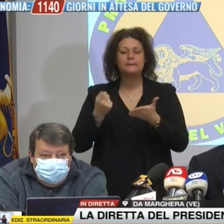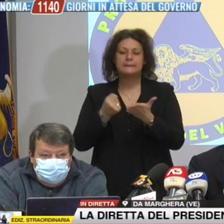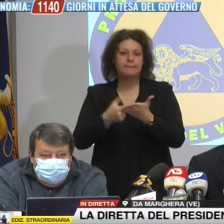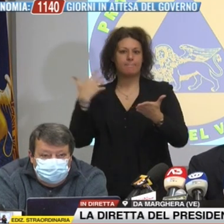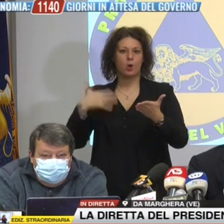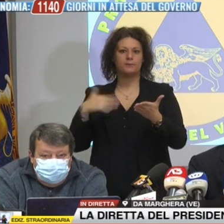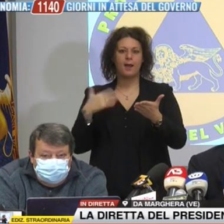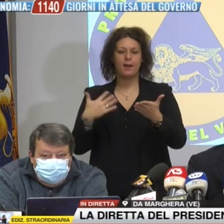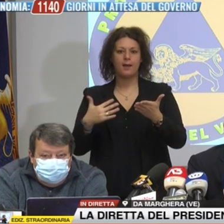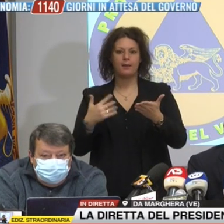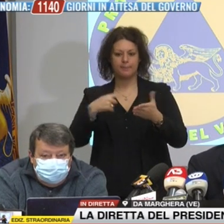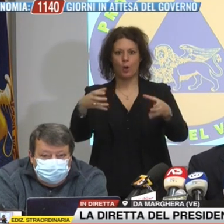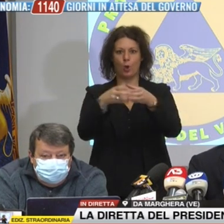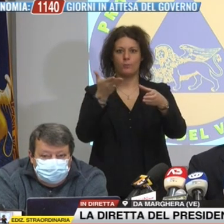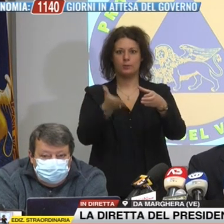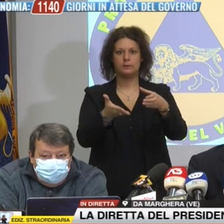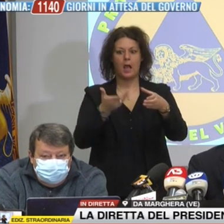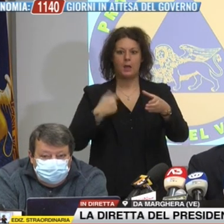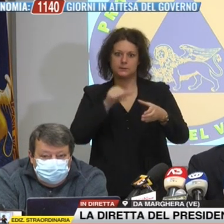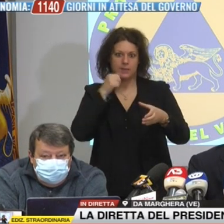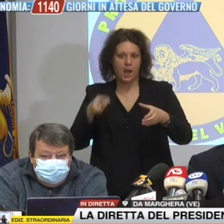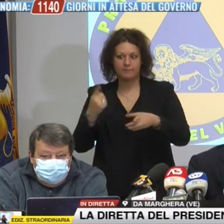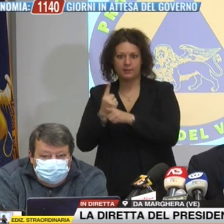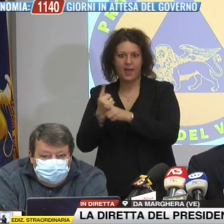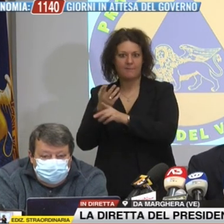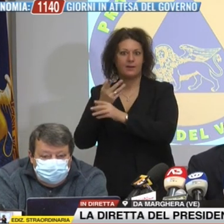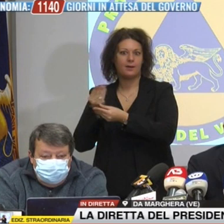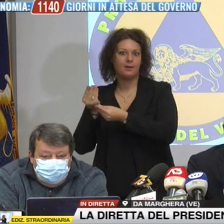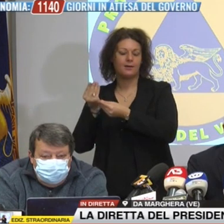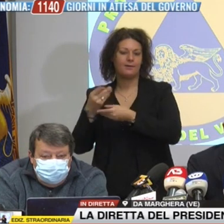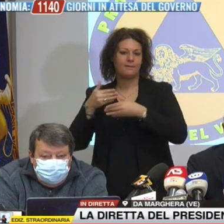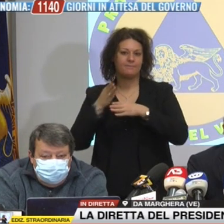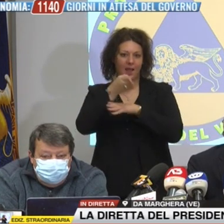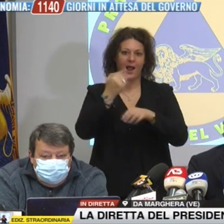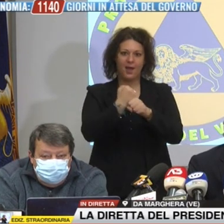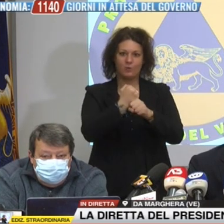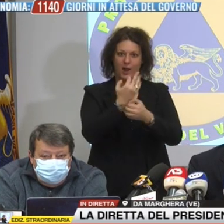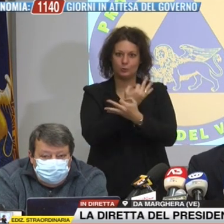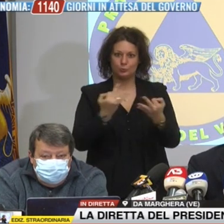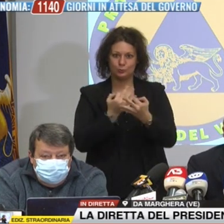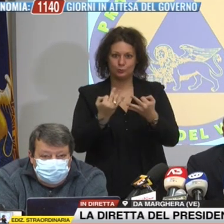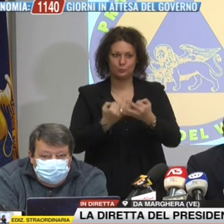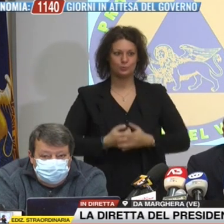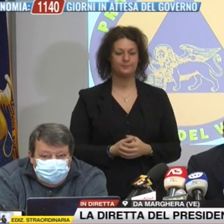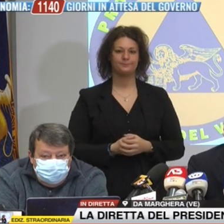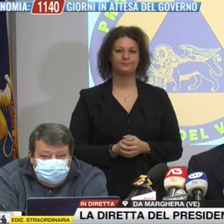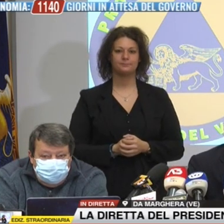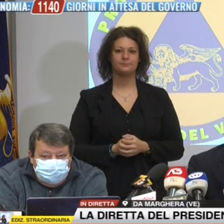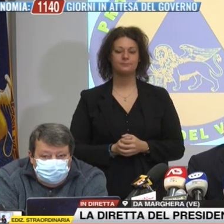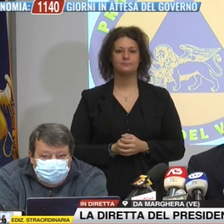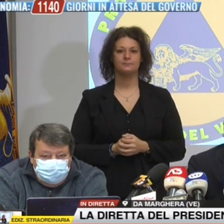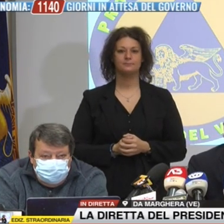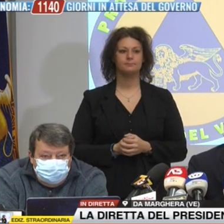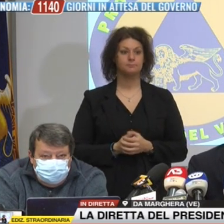comunità, direi che è fondamentale farli lavorare e metterli nelle condizioni di lavorare. Ragazzi, sfondate una porta aperta, vi ricordo